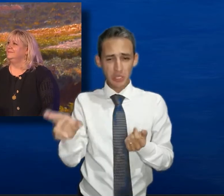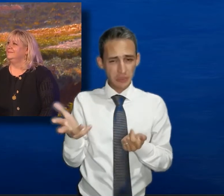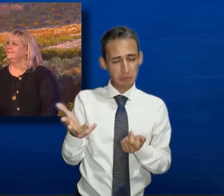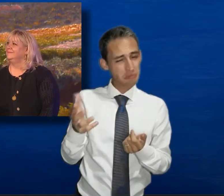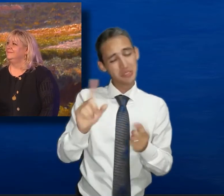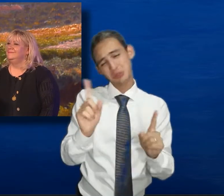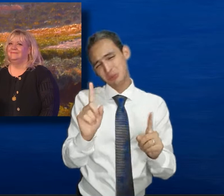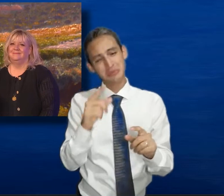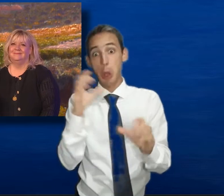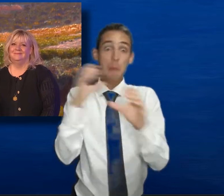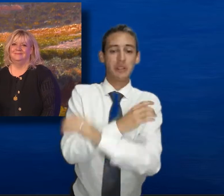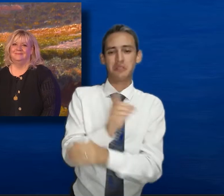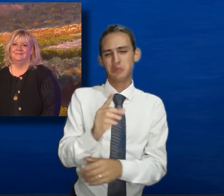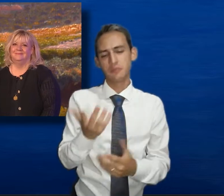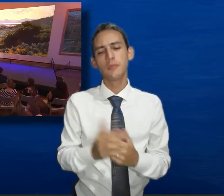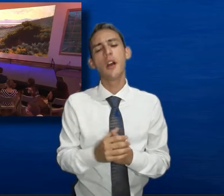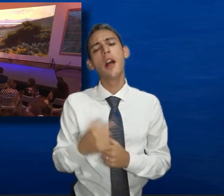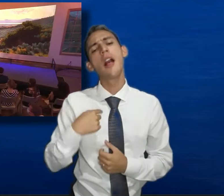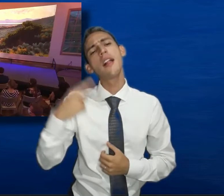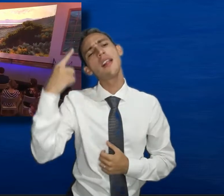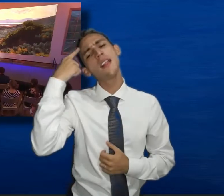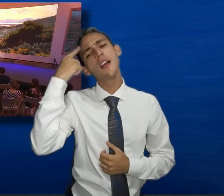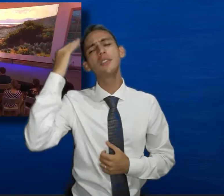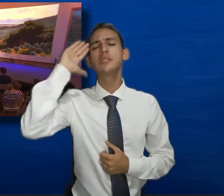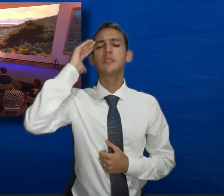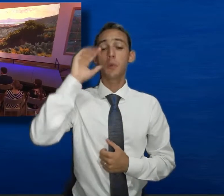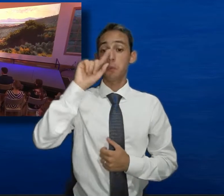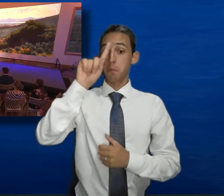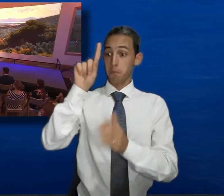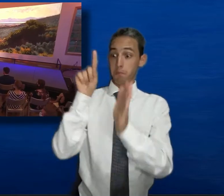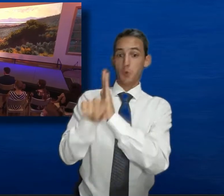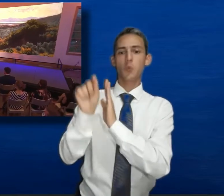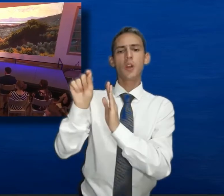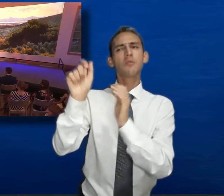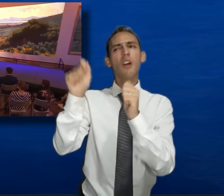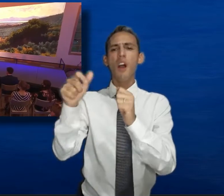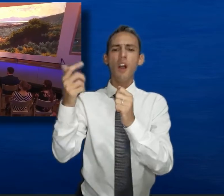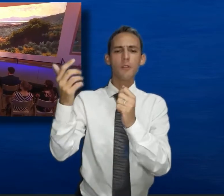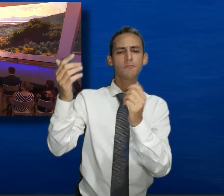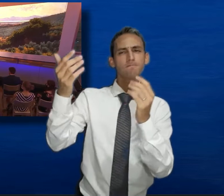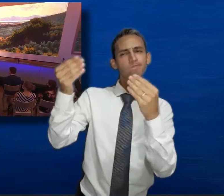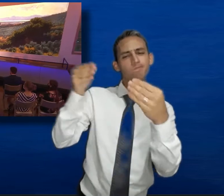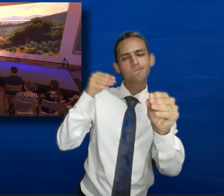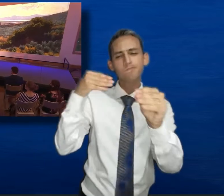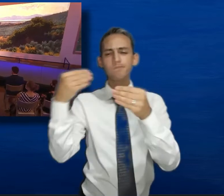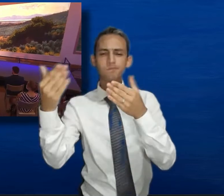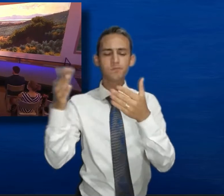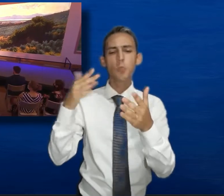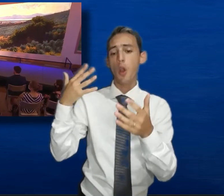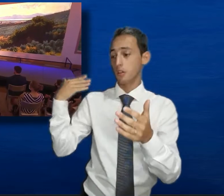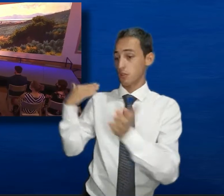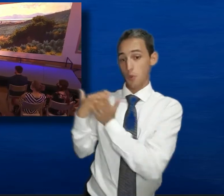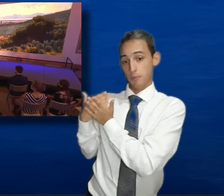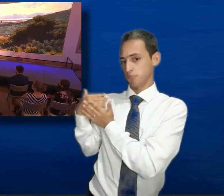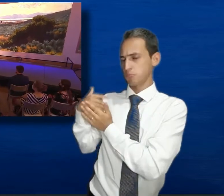Bem, a resposta curta é: não exatamente. A visão precisa ser ajustada de modo